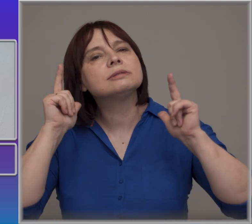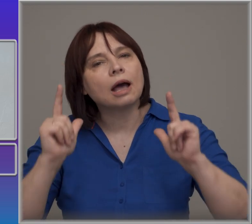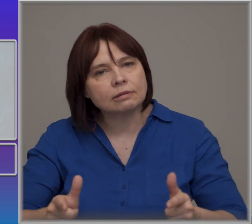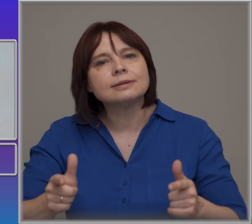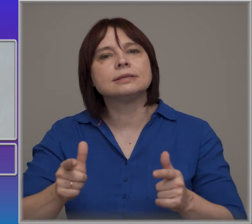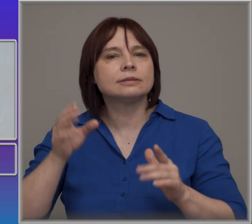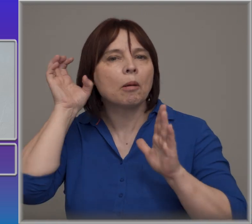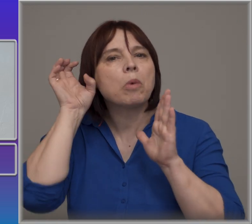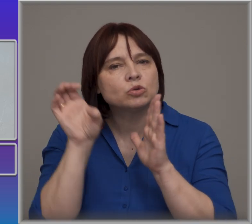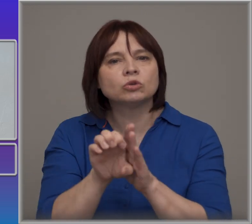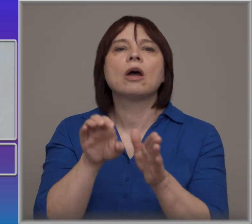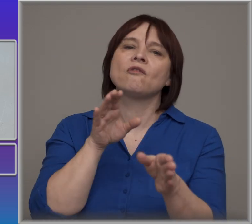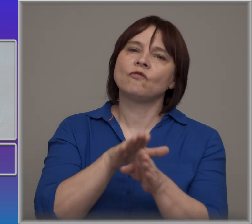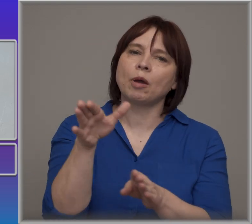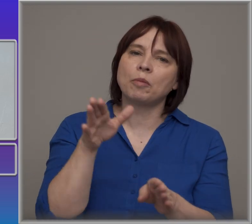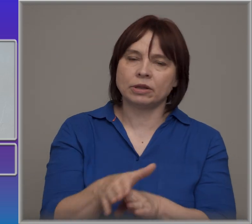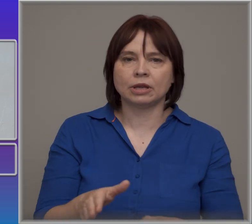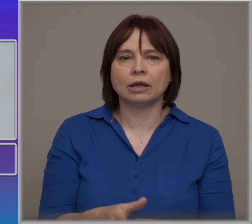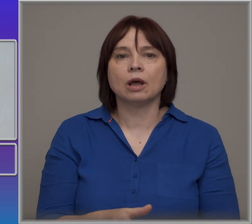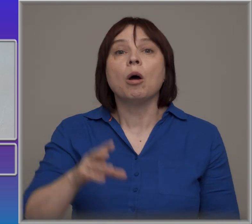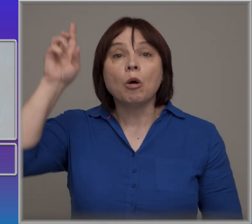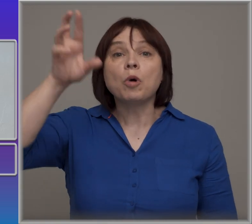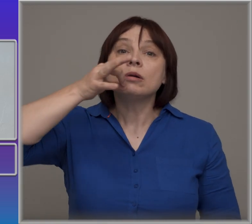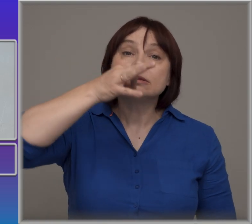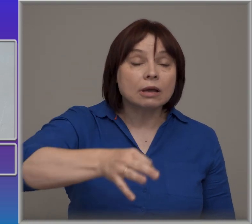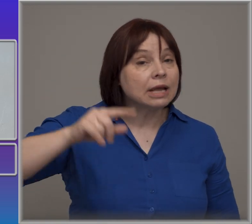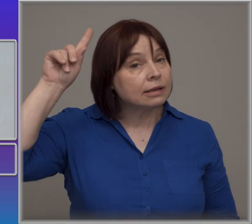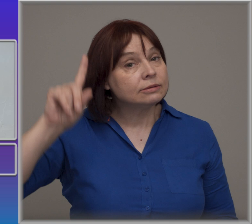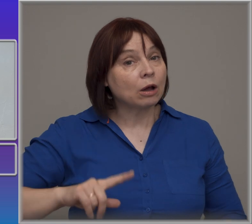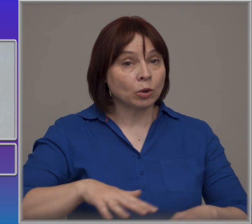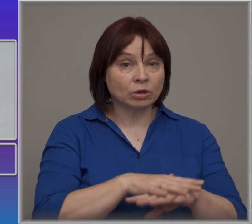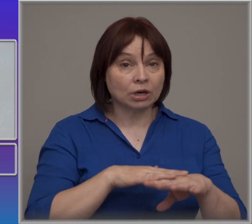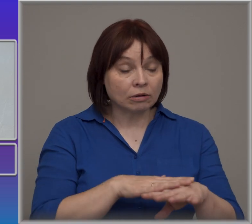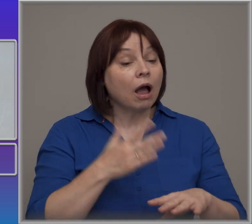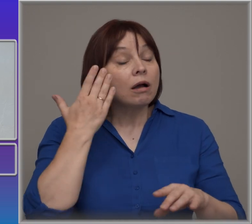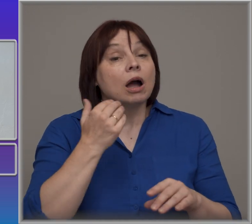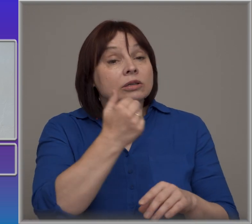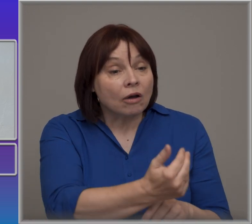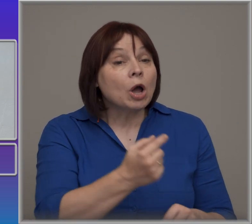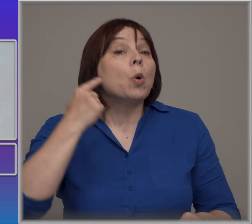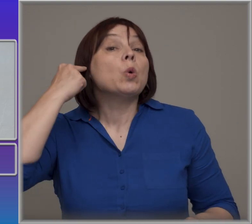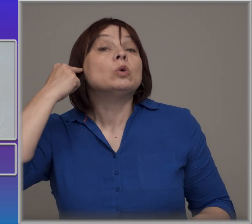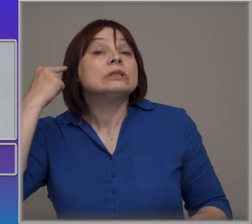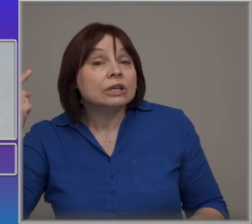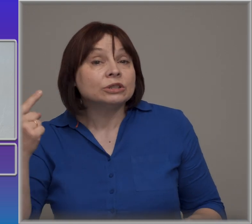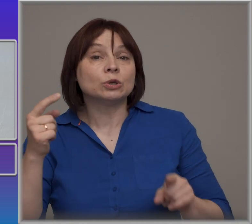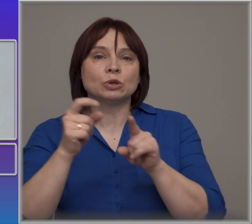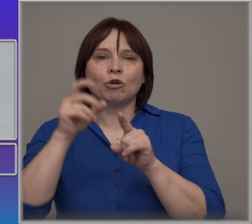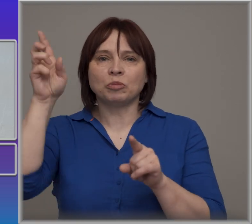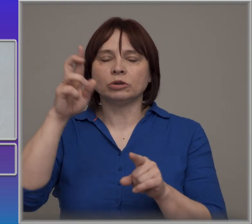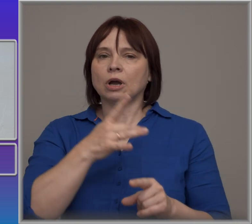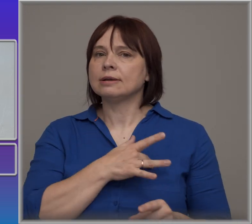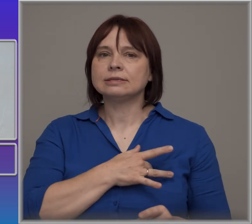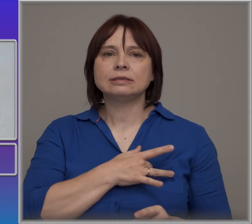это то же самое, что Господь говорил в Ветхом Завете своему народу, что когда услышите Слово Божие, не ожесточите сердец,